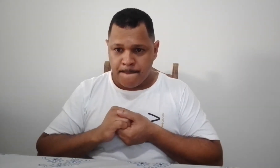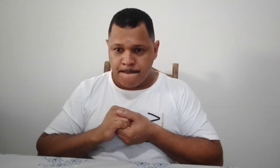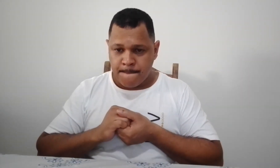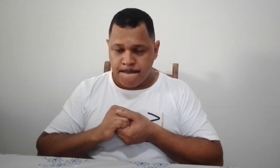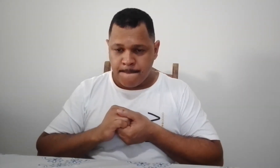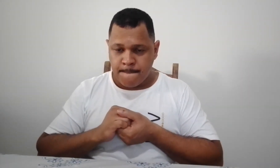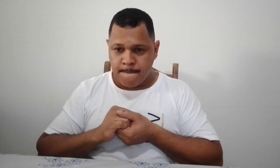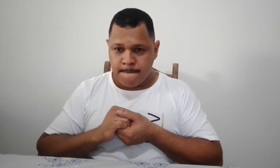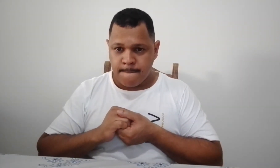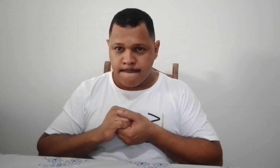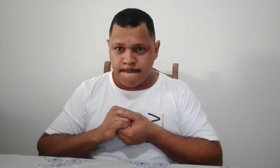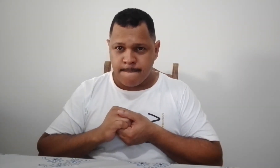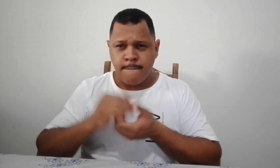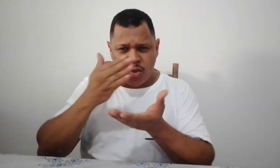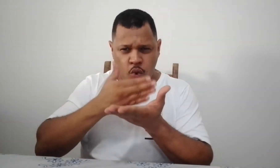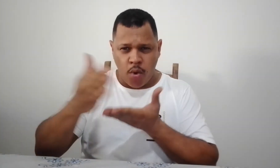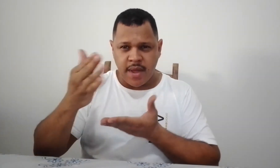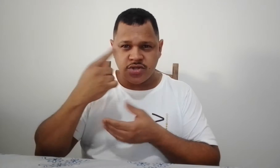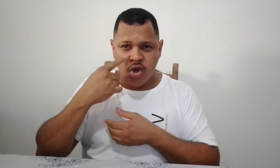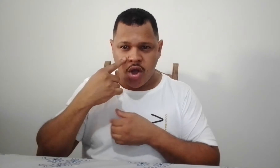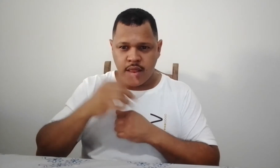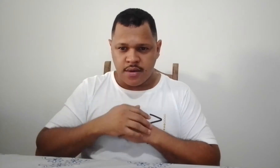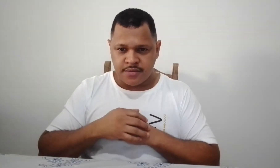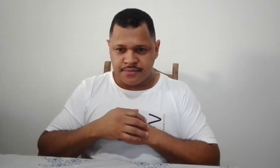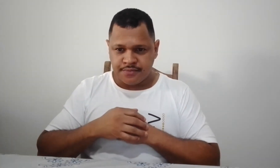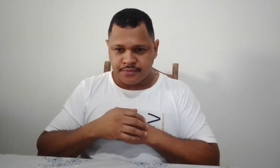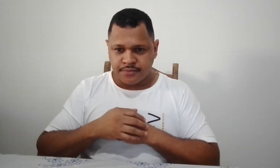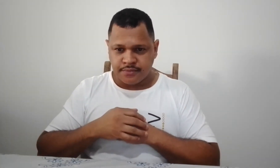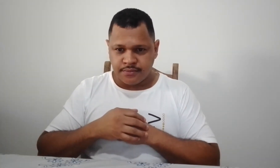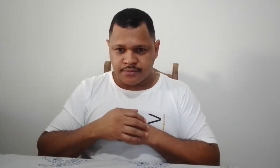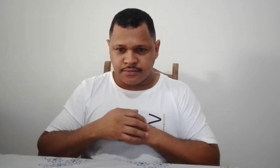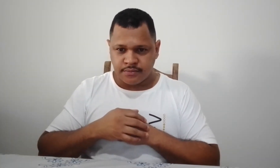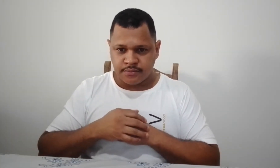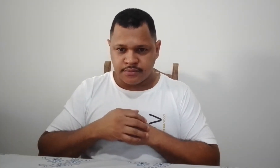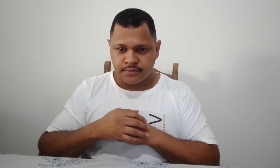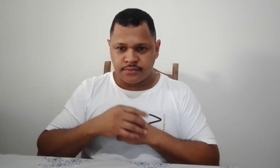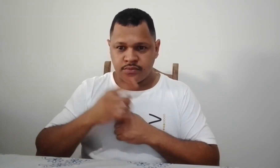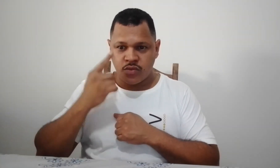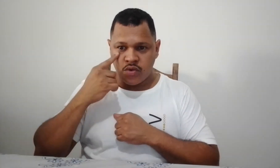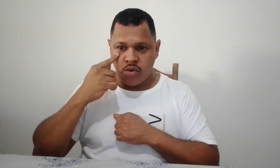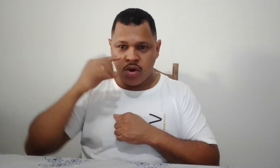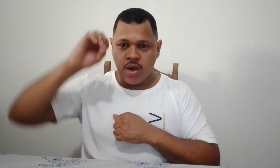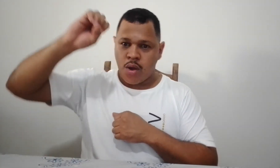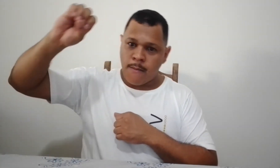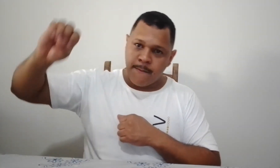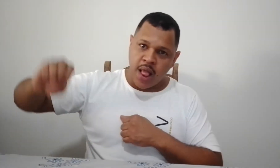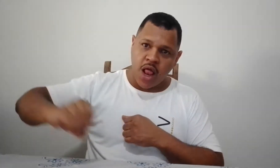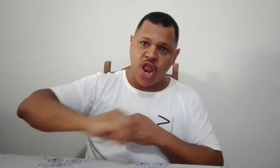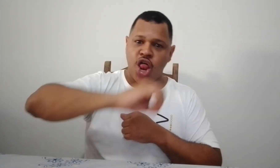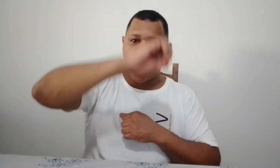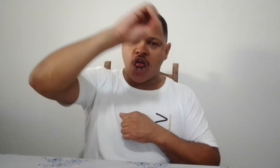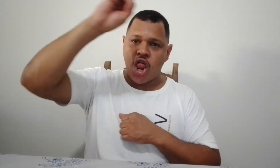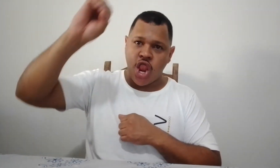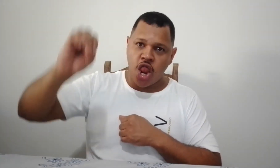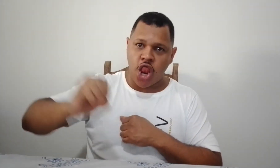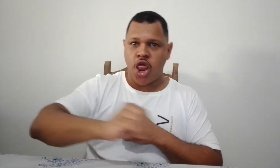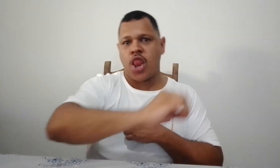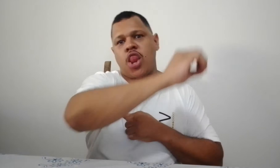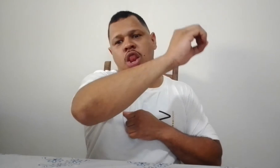O princípio é mais ou menos este. Quando o polo norte do ímã chega, os elétrons são arrancados de sua órbita e vão para o lado do ímã,